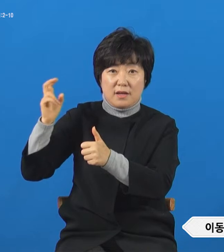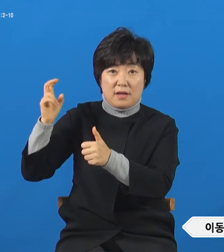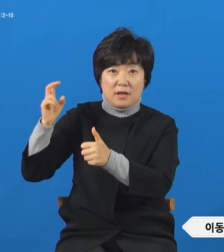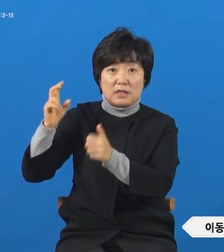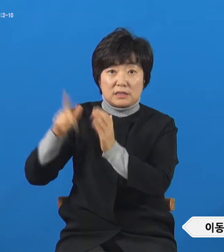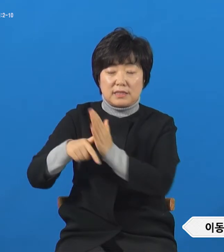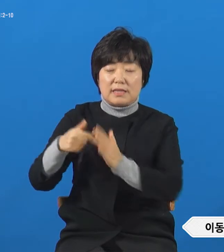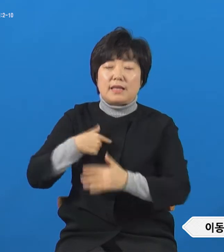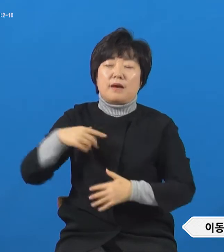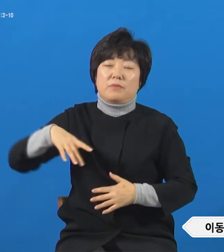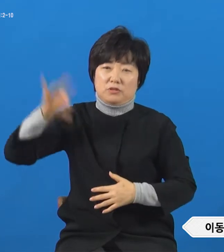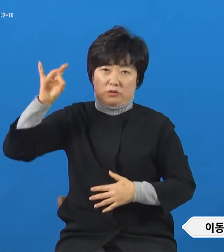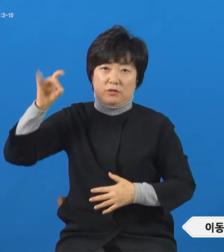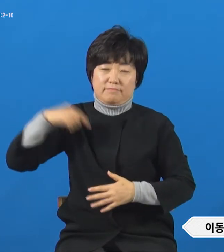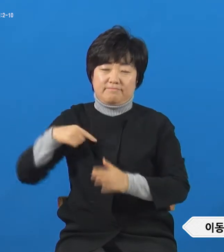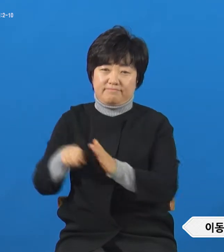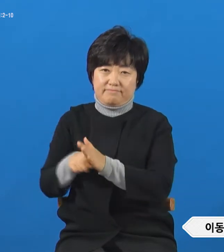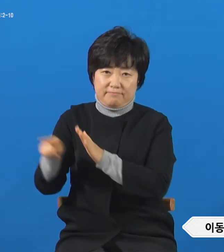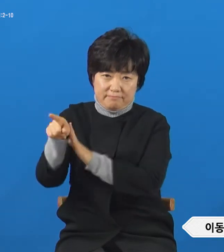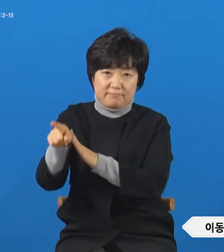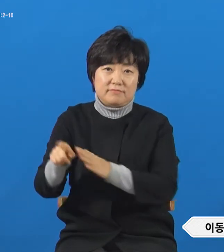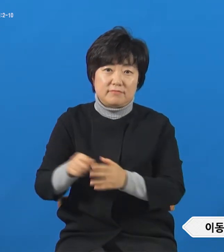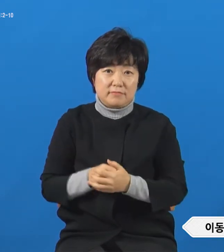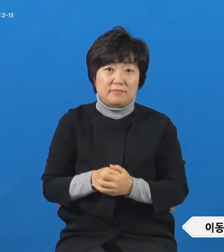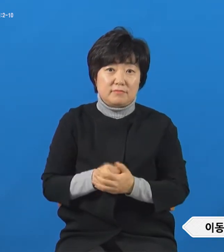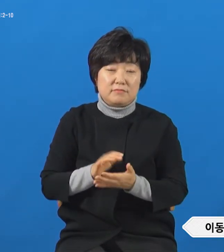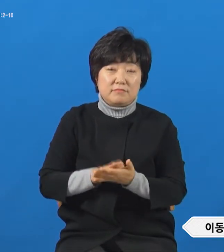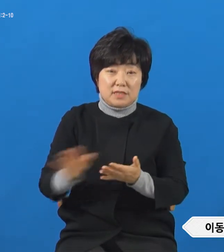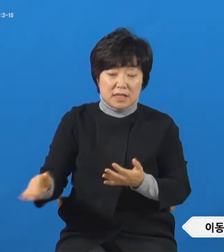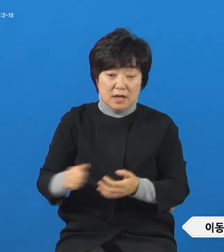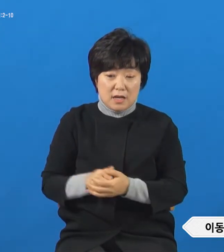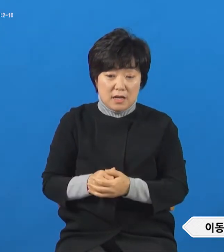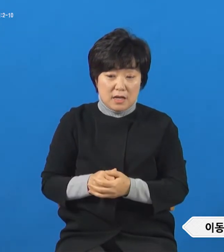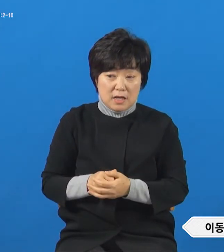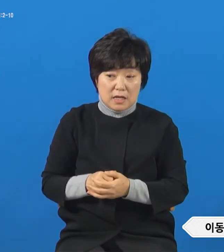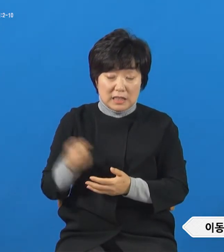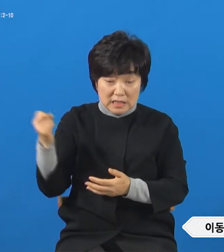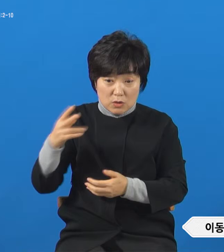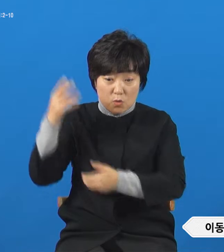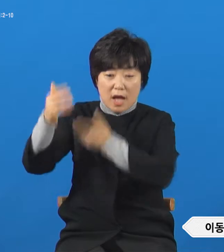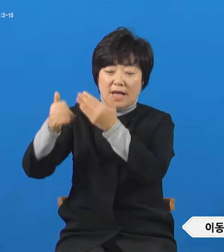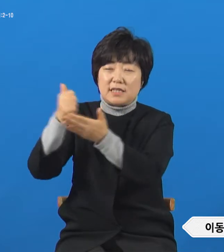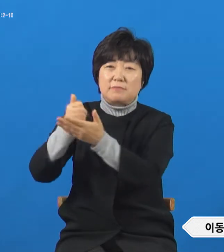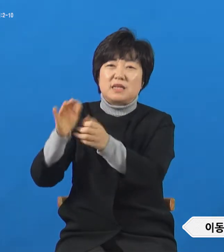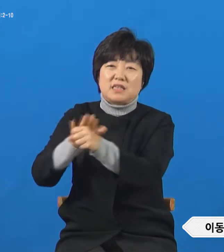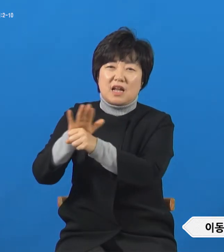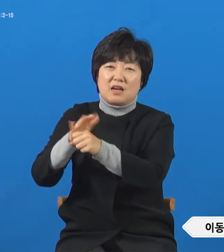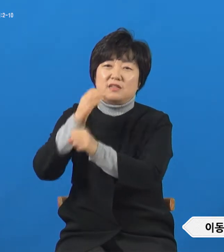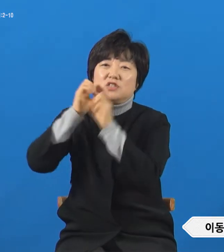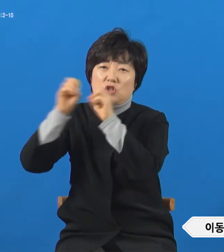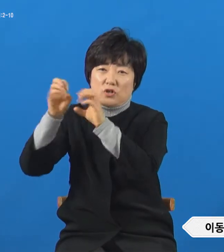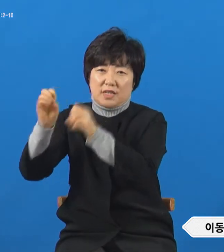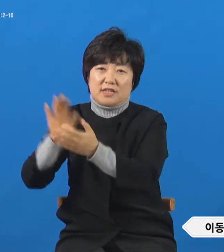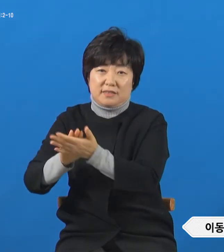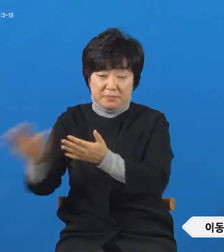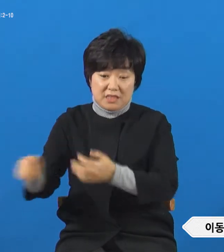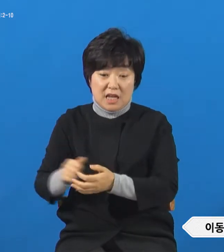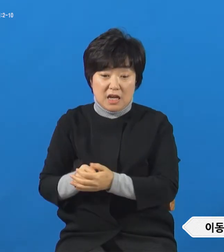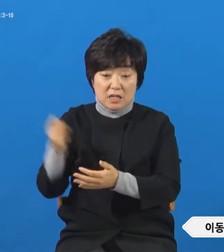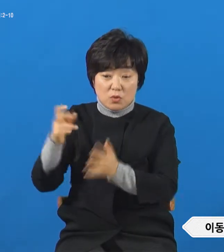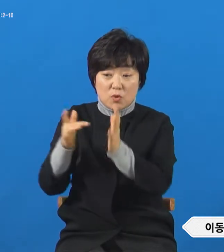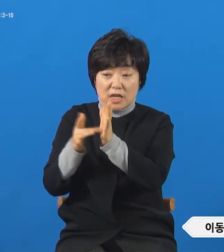것입니다. 그때는 제가 먼저 앞장을 서겠습니다. 그리고 이 사람들에게 하나님의 사랑을